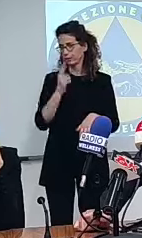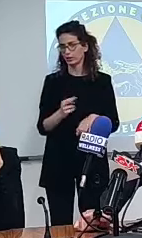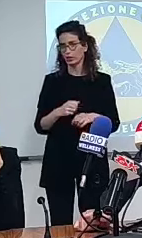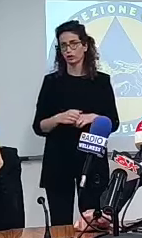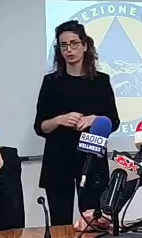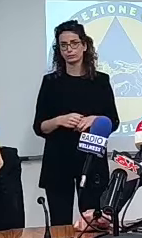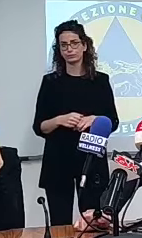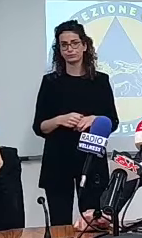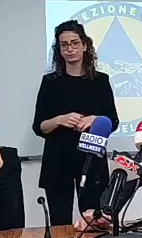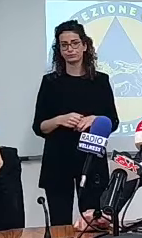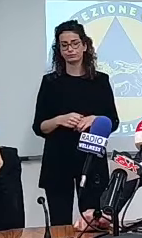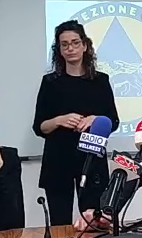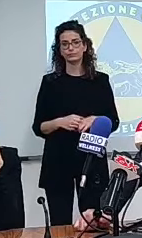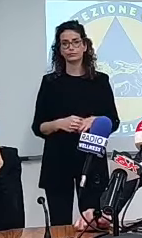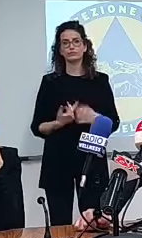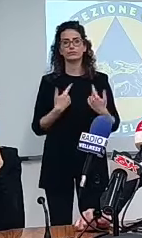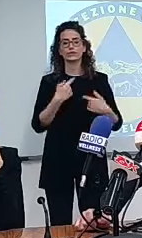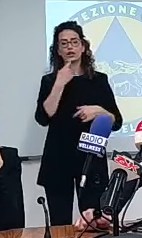e parlava